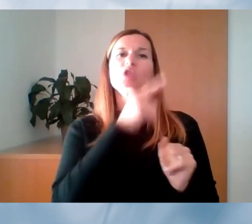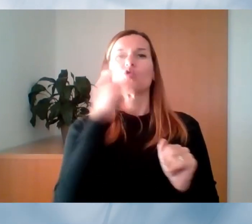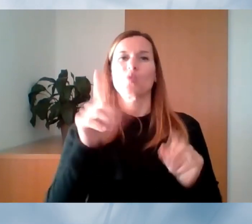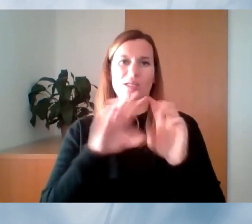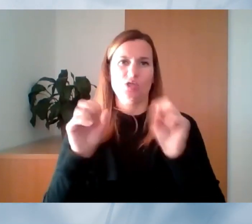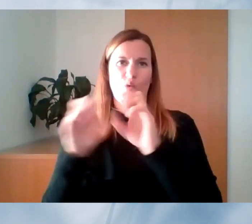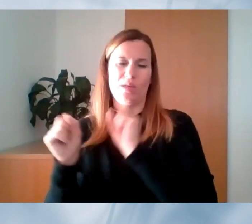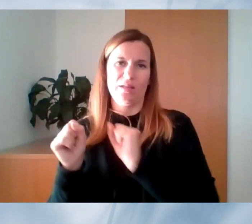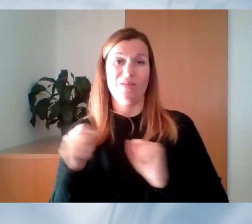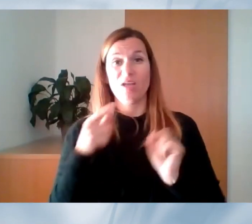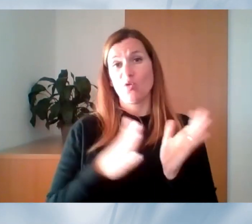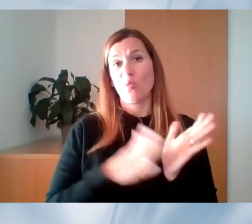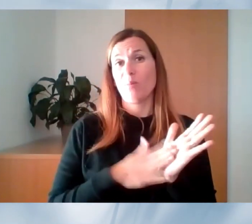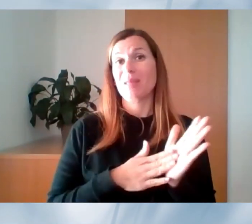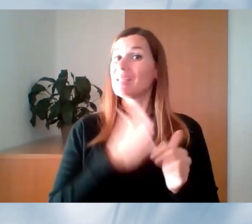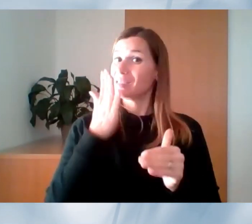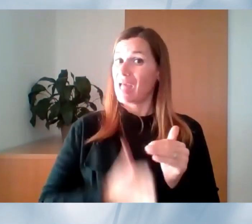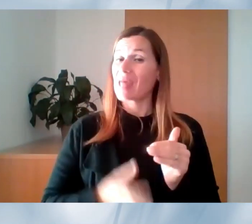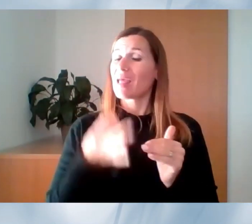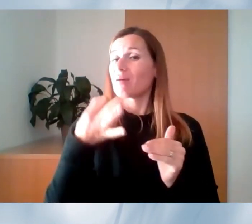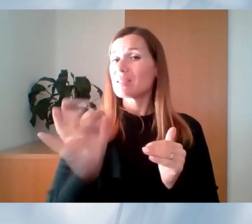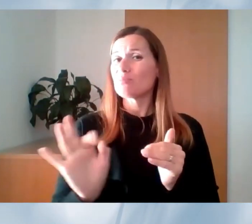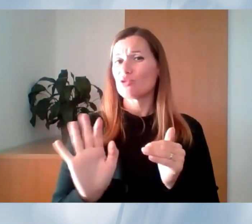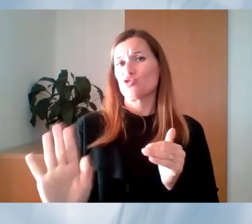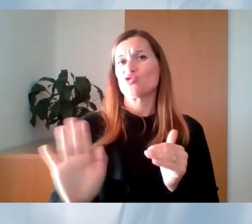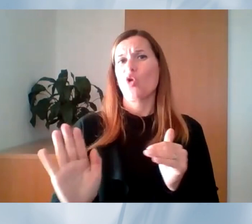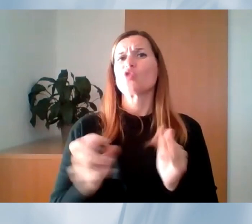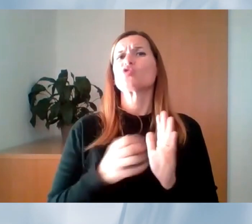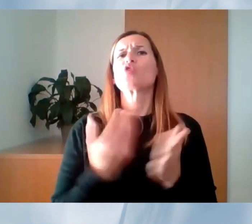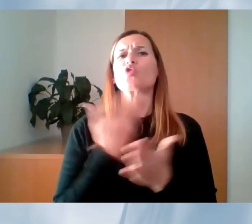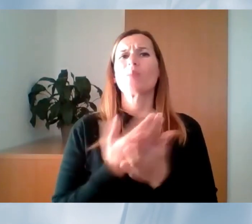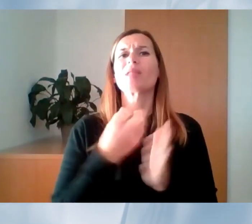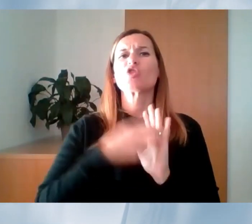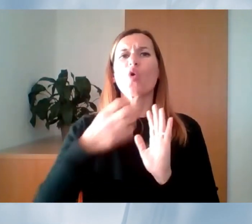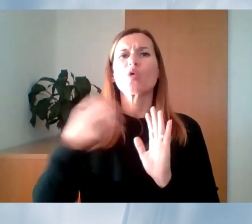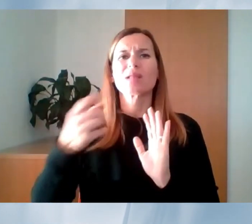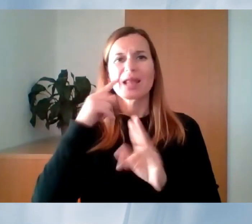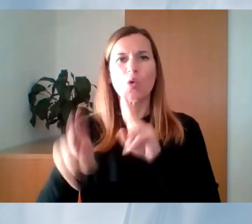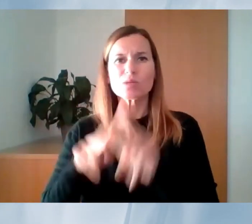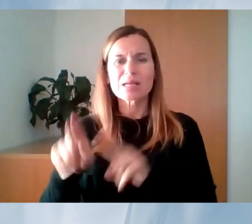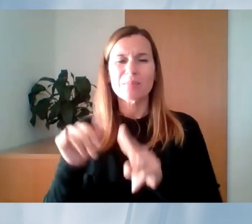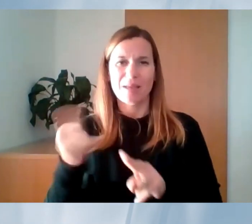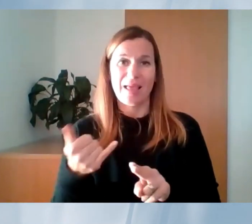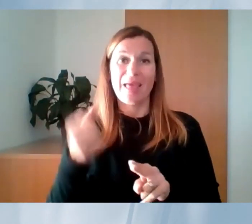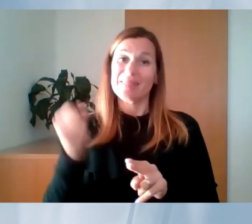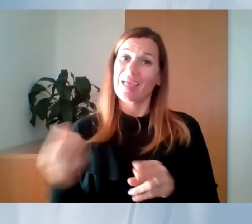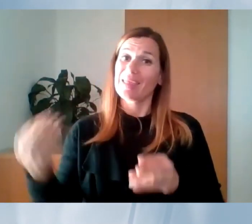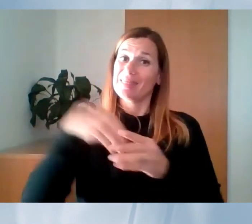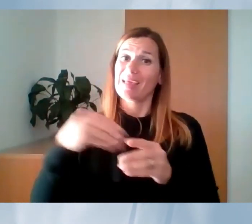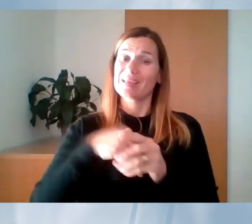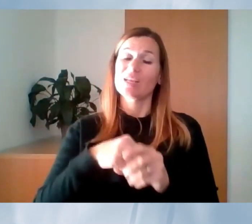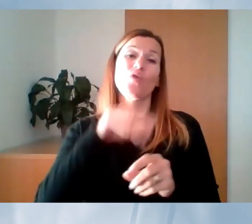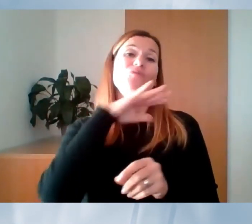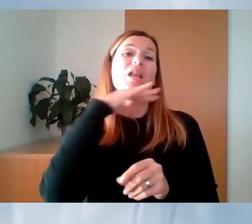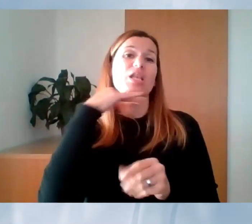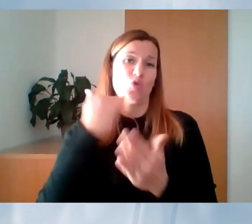druge storitve. To pa pomeni, zadnja značilnost sodobne dolgotrajne oskrbe pa je, da je